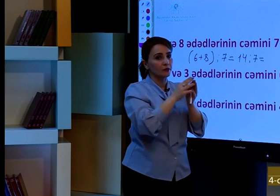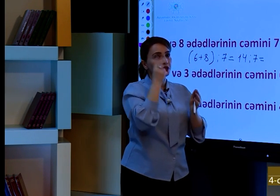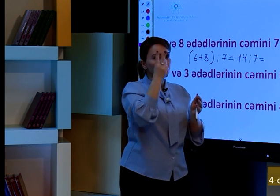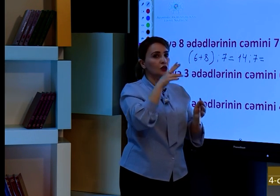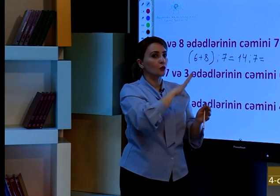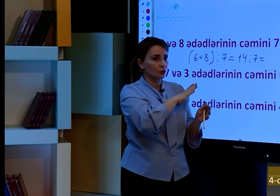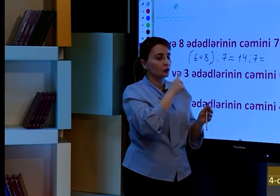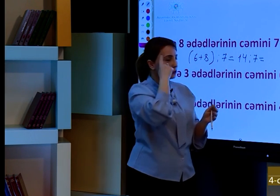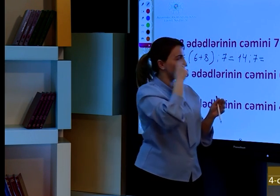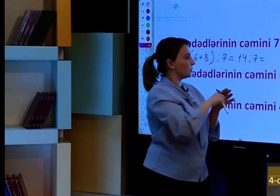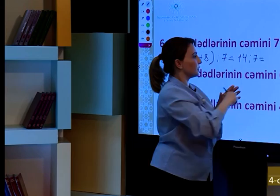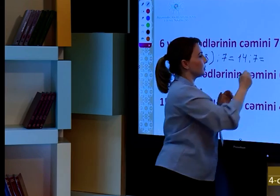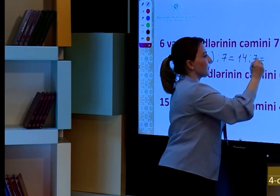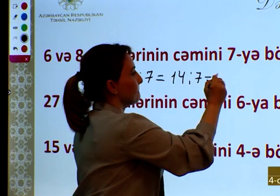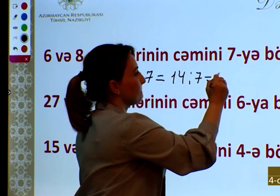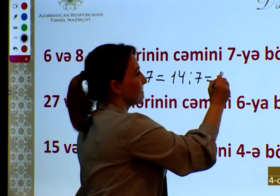cavabımızın 2 olduğunu bilirik.